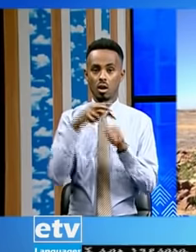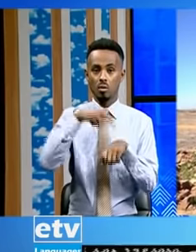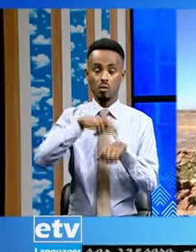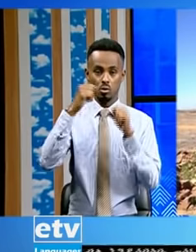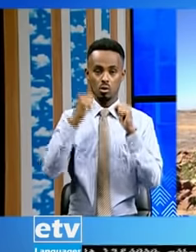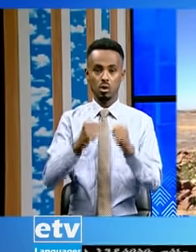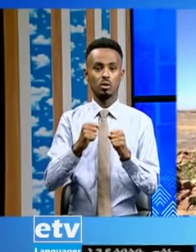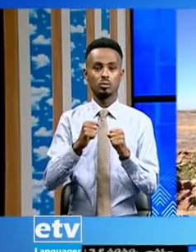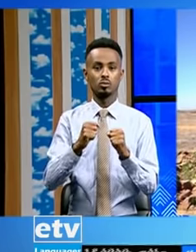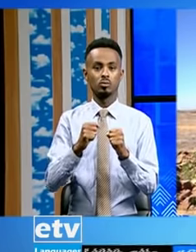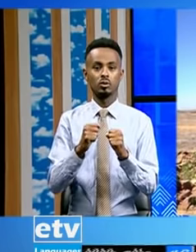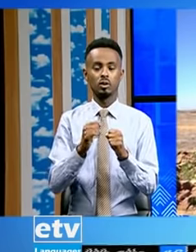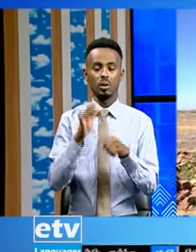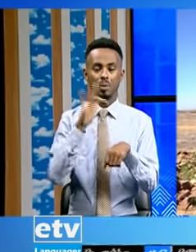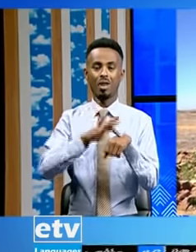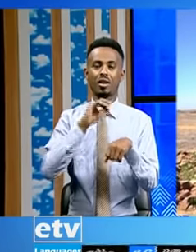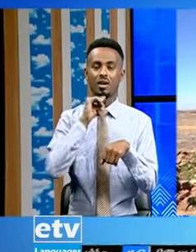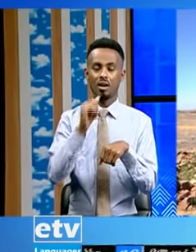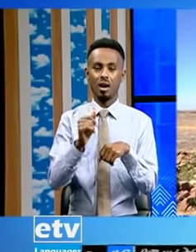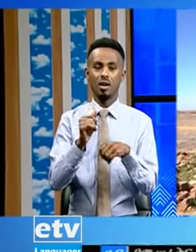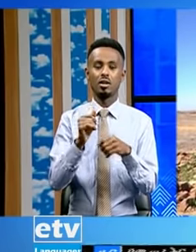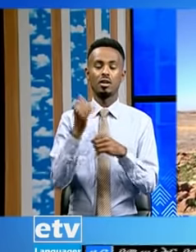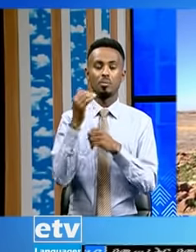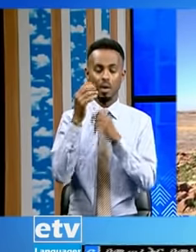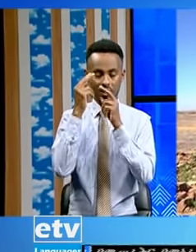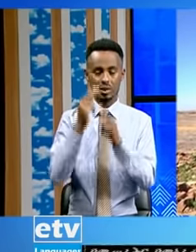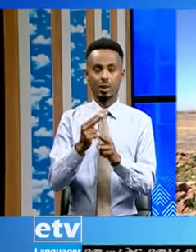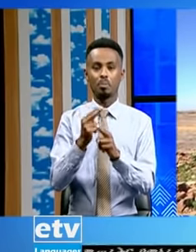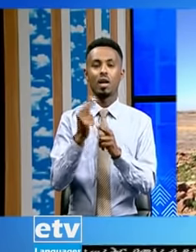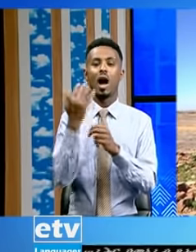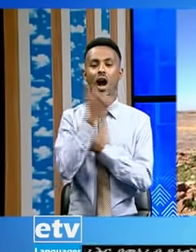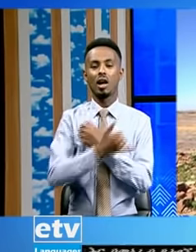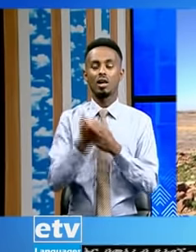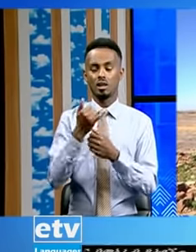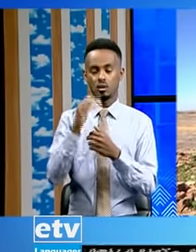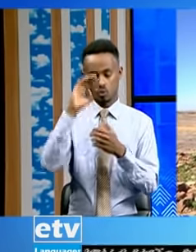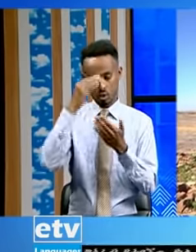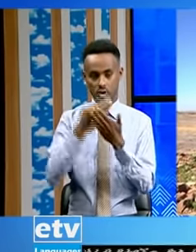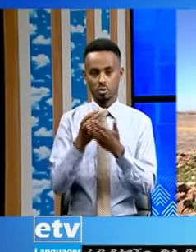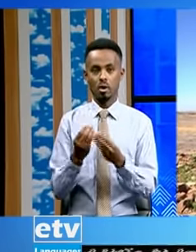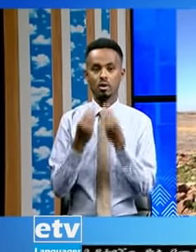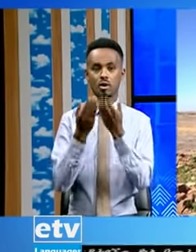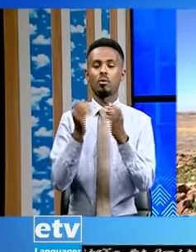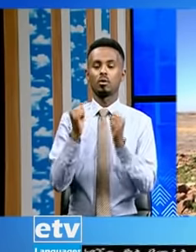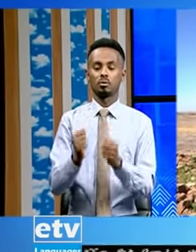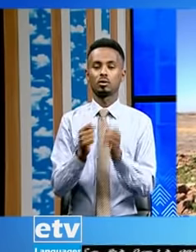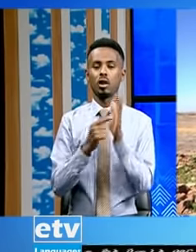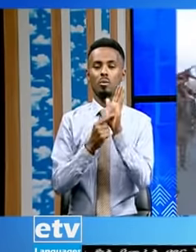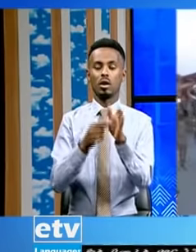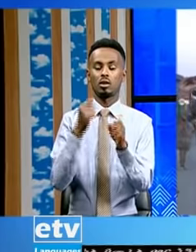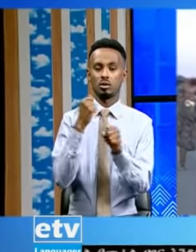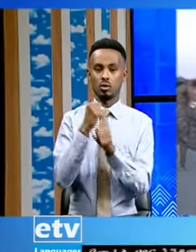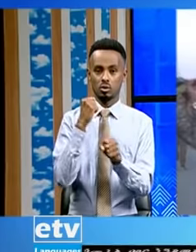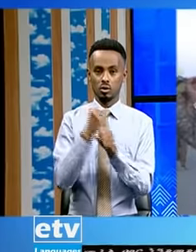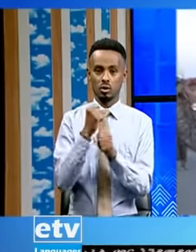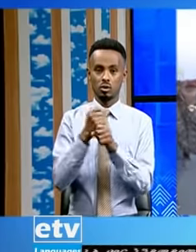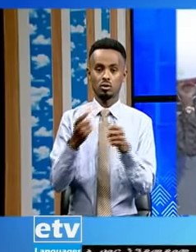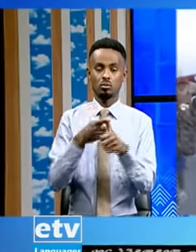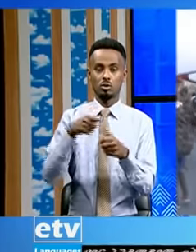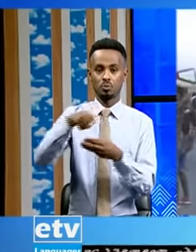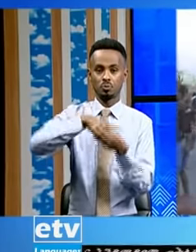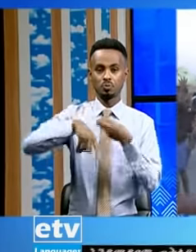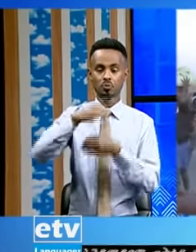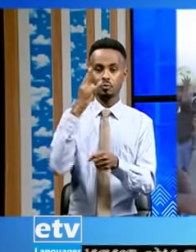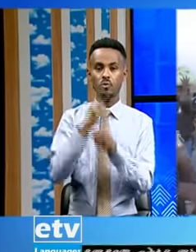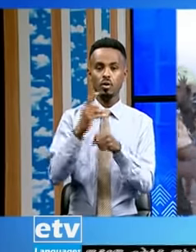ከቻል የማትደፈር የማትነካ ሀገር ለልጆቻችን ማስረከብ እንደምንችል አመላካች ስራ ተሰርተዋል። የመጀመሪያው ዙር